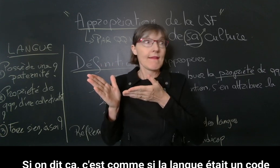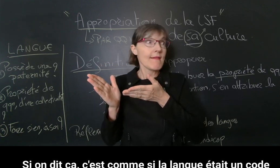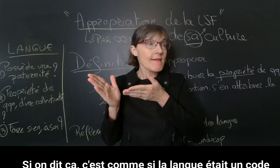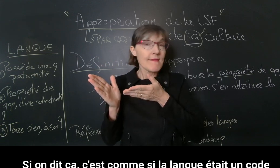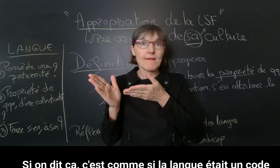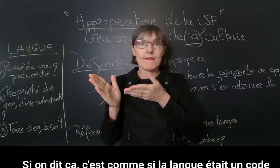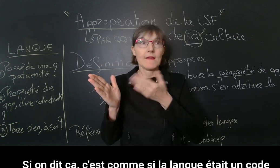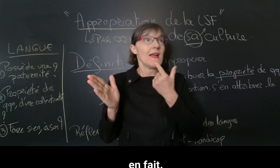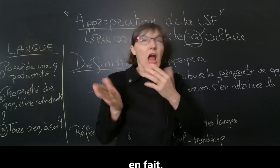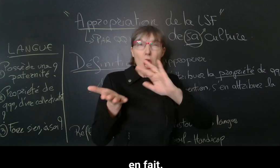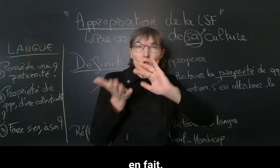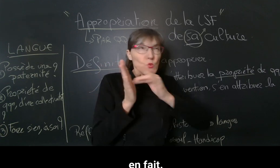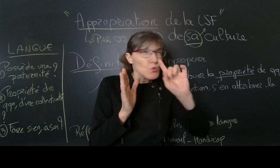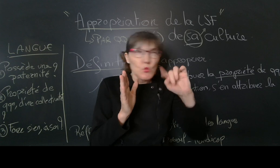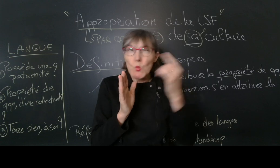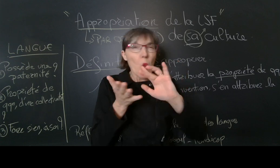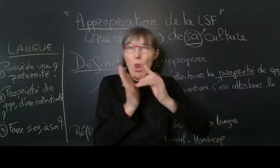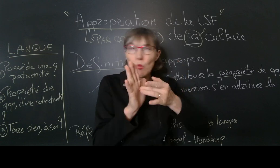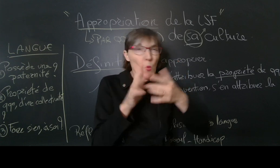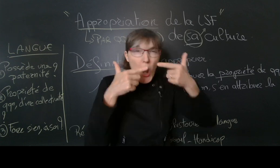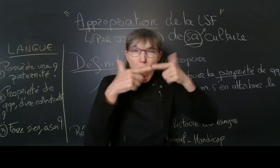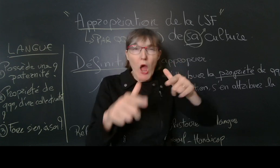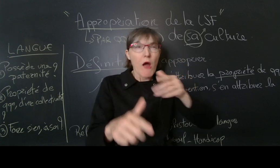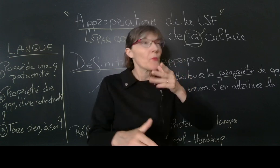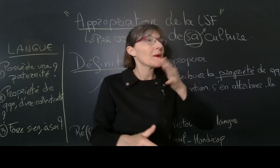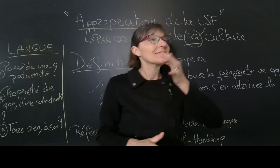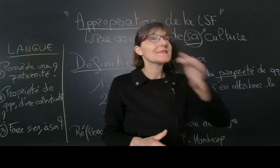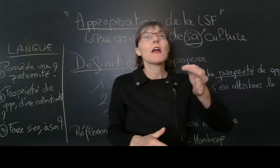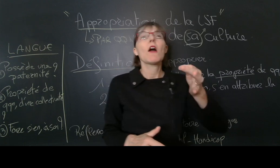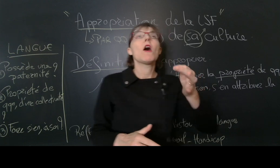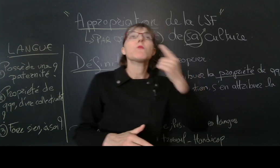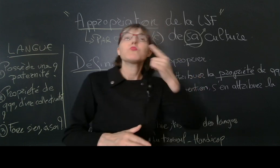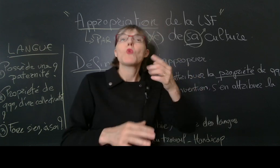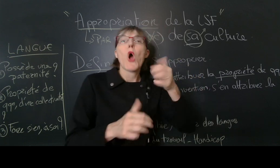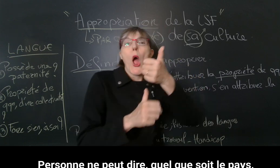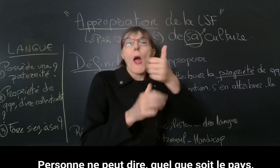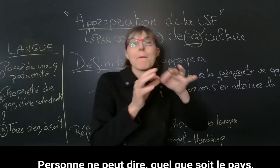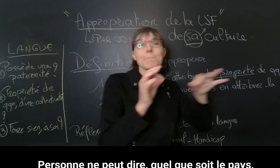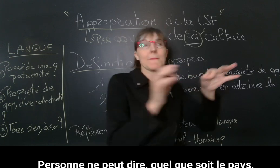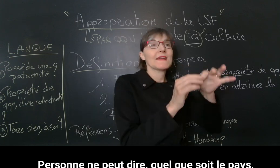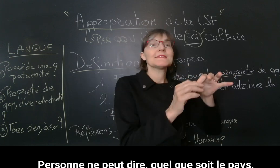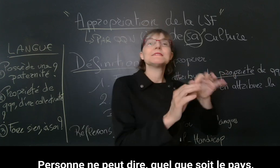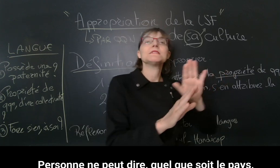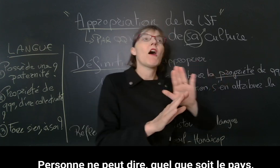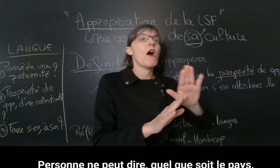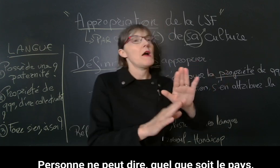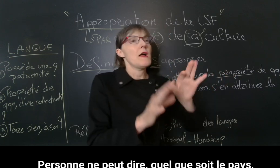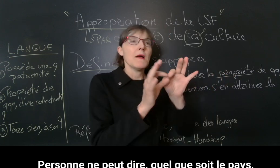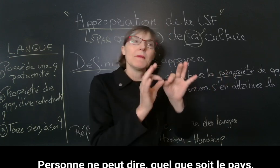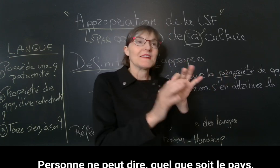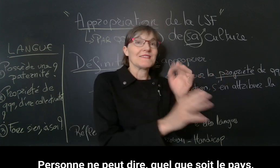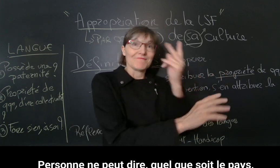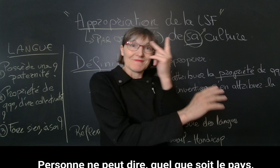langue était un code en fait personne ne peut dire quel que soit le pays